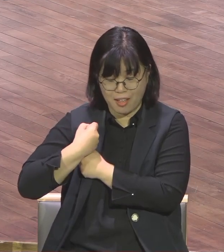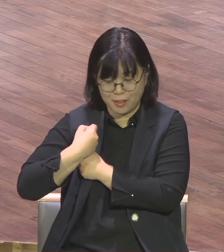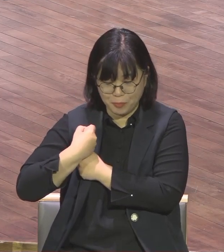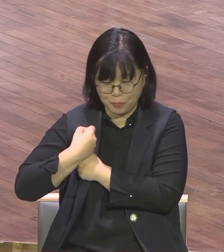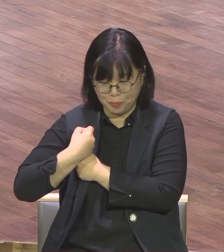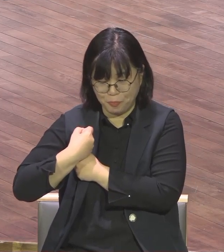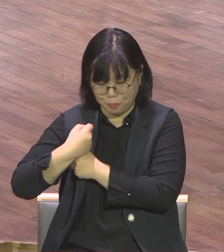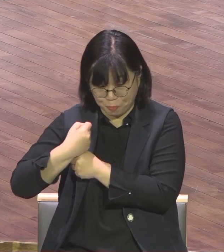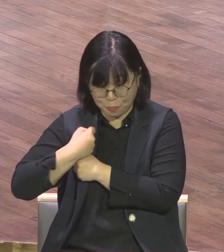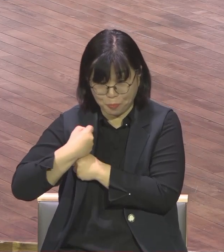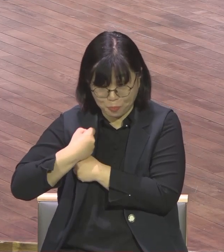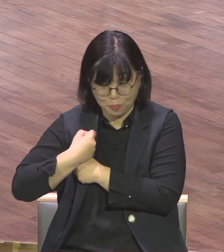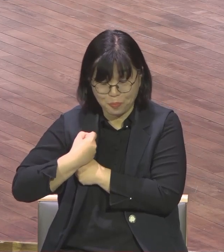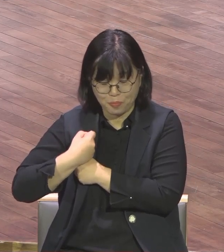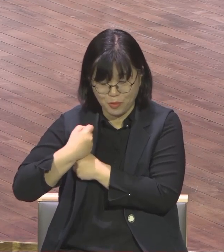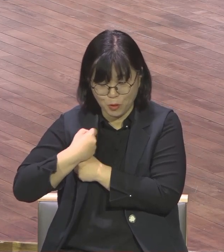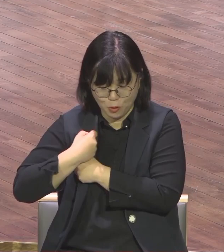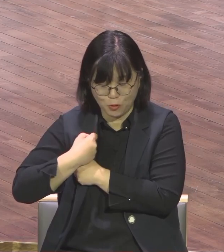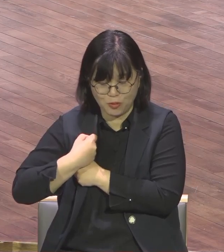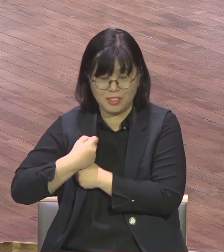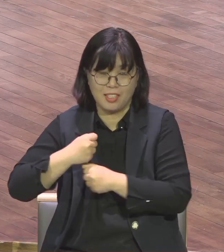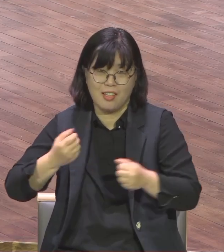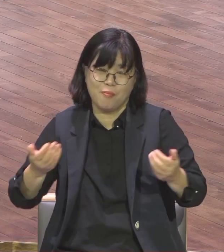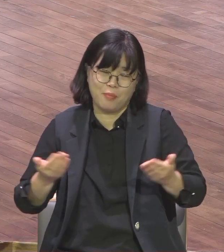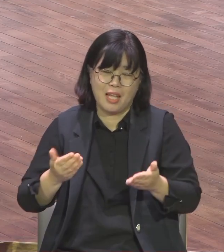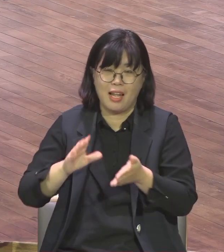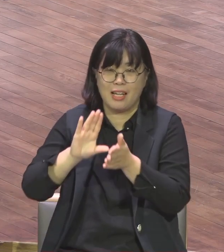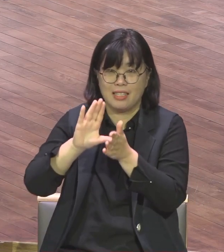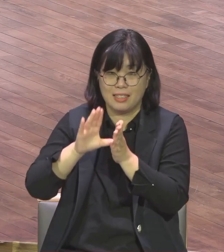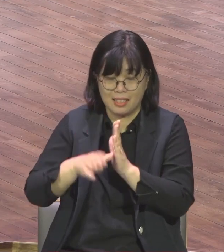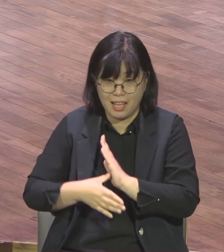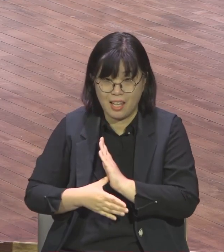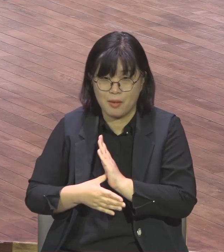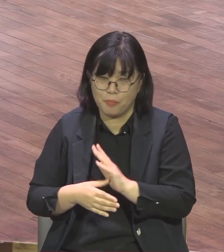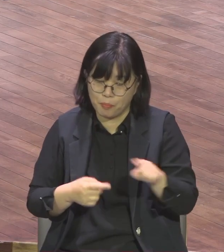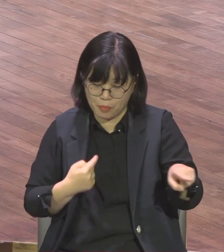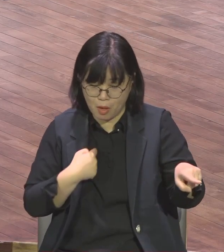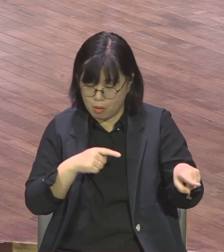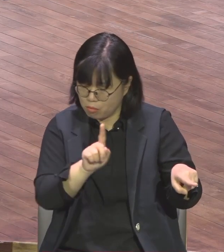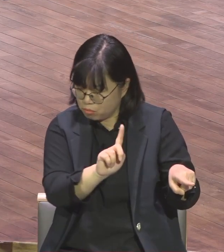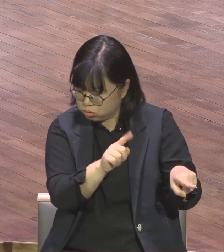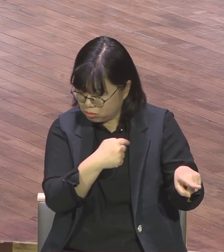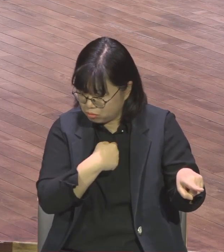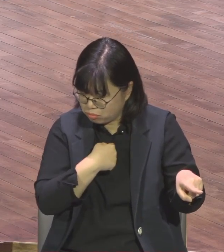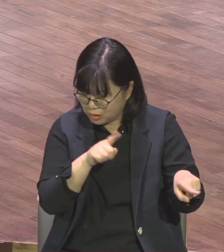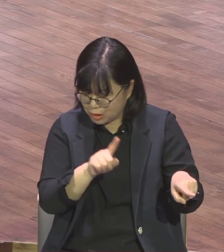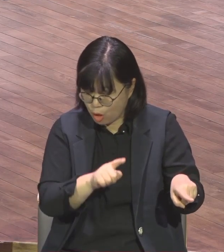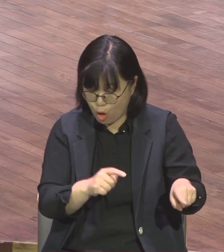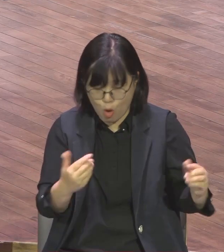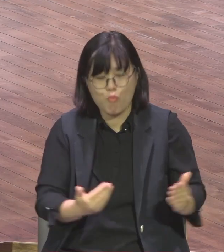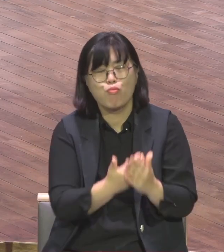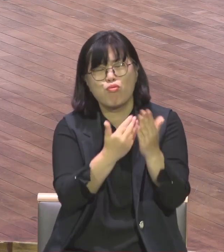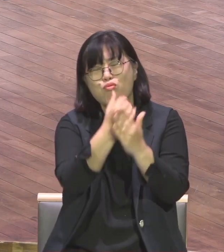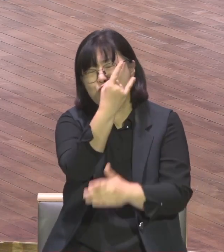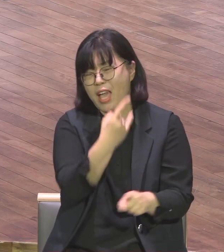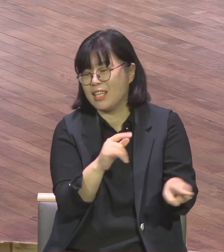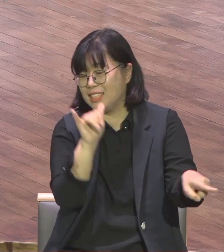동두천 감리교회 부흥회 왔어요. 부흥회 오니까 그 부흥회 참석하려고 신청해가지고 그래가지고 부흥회